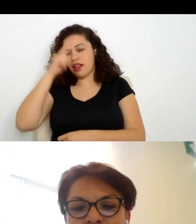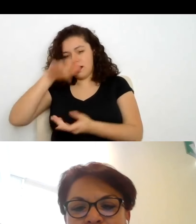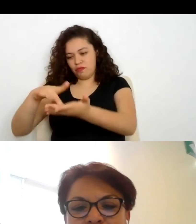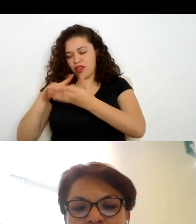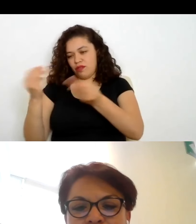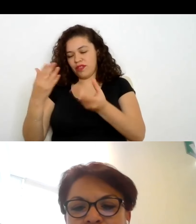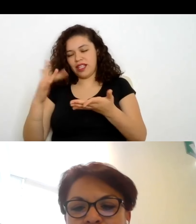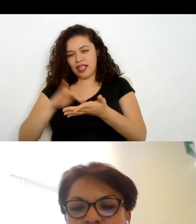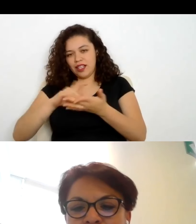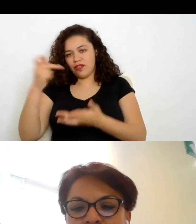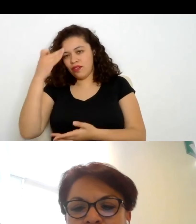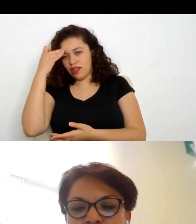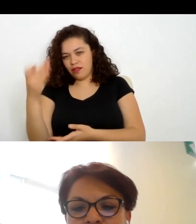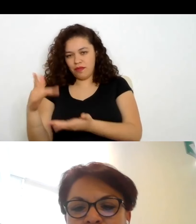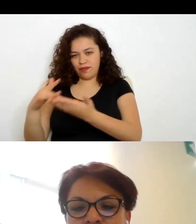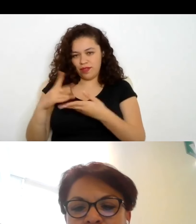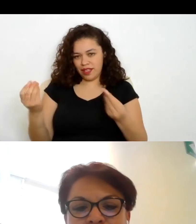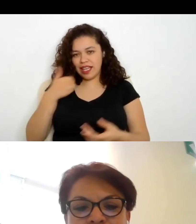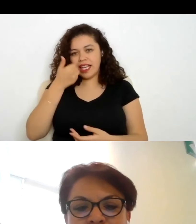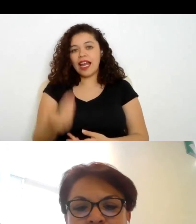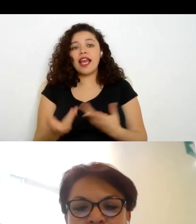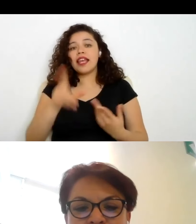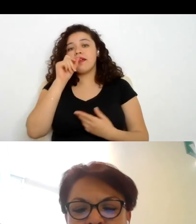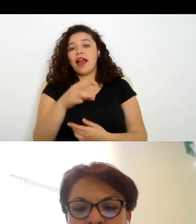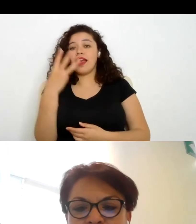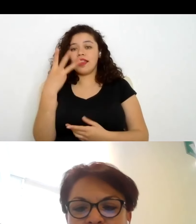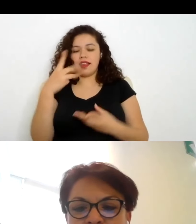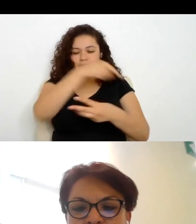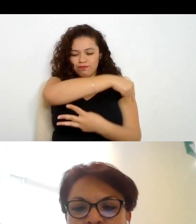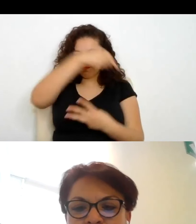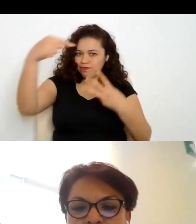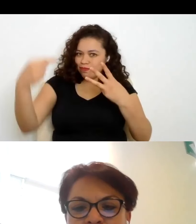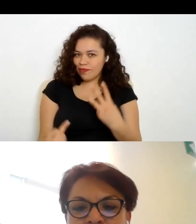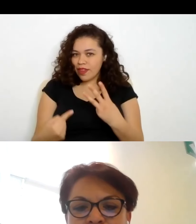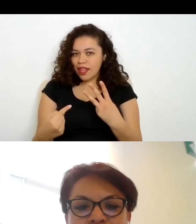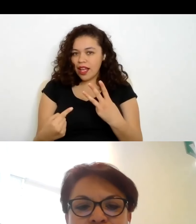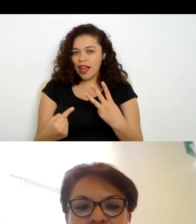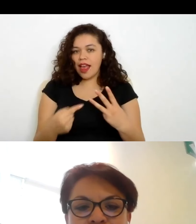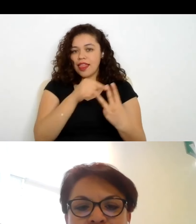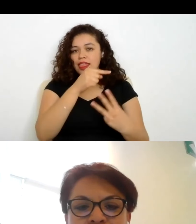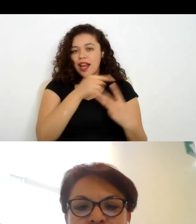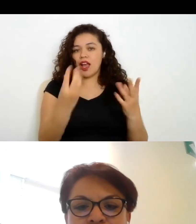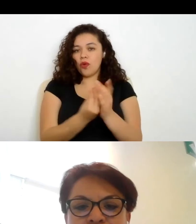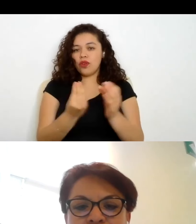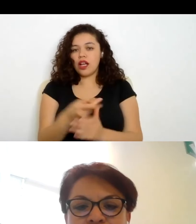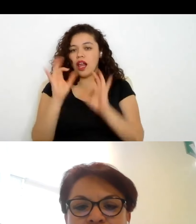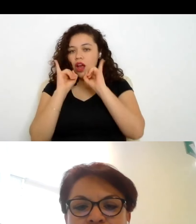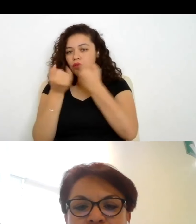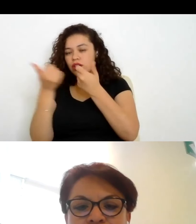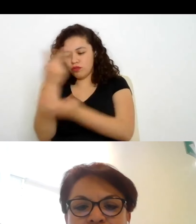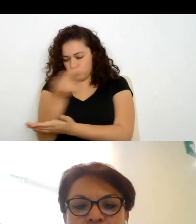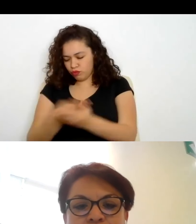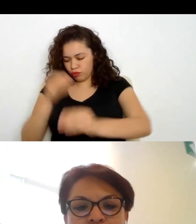apoyarnos. Y que además es una serie de 3, ¿no? Son 3 series, así lo programó justamente la Junta en aras